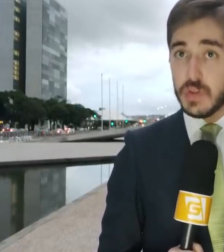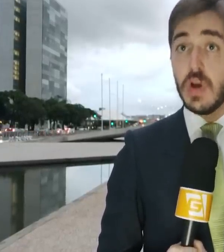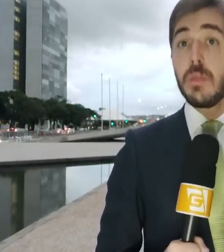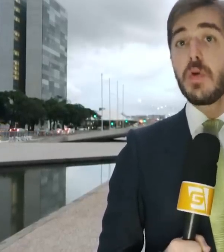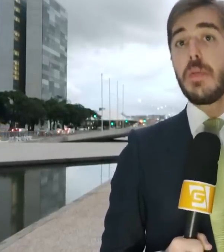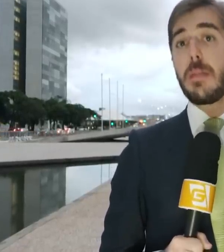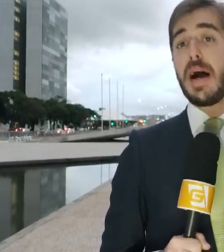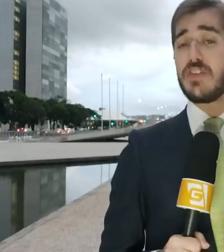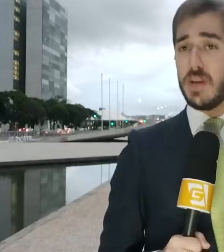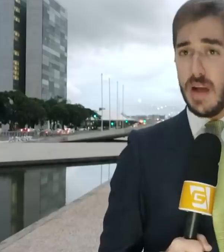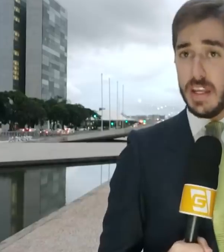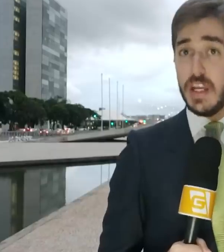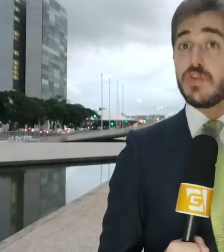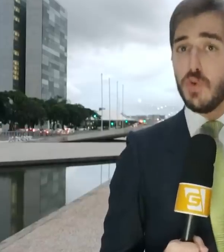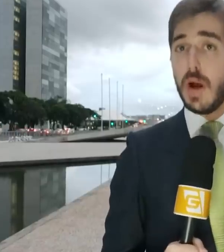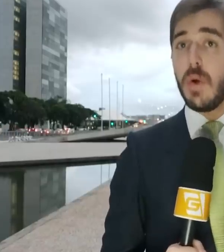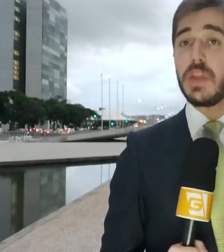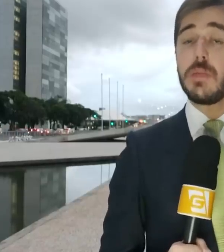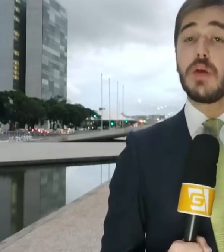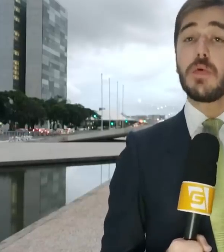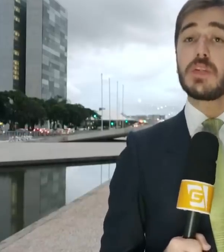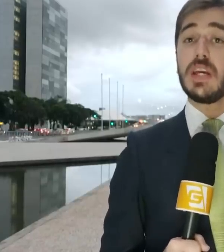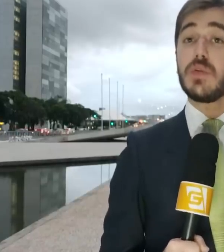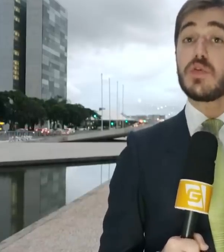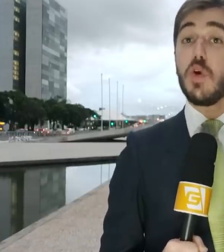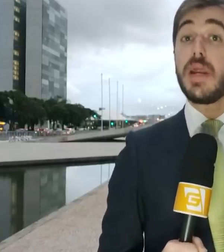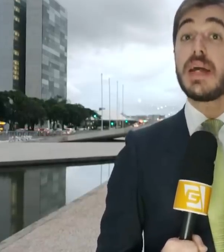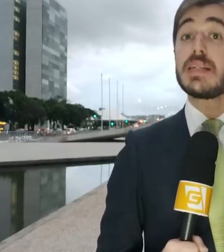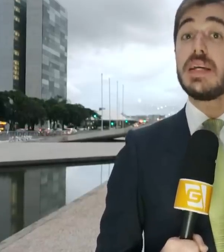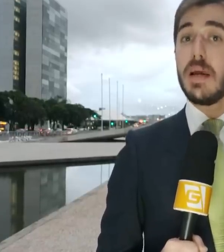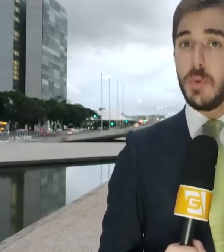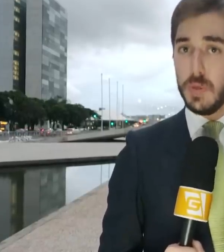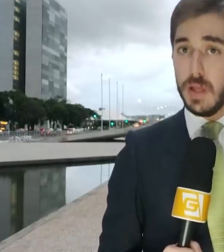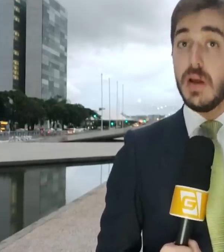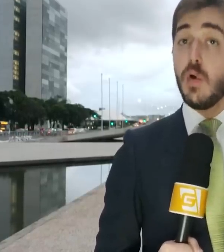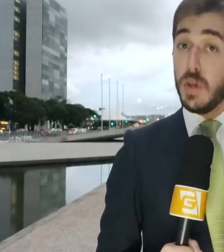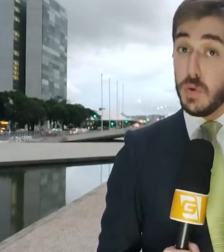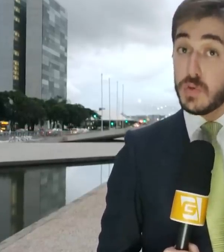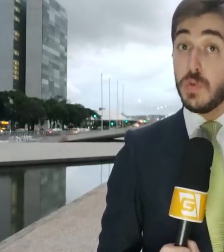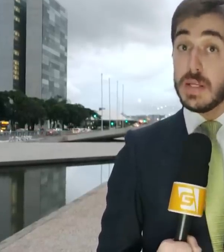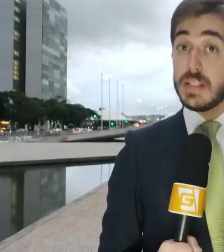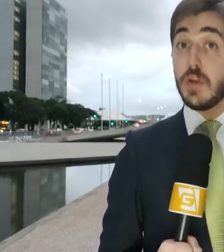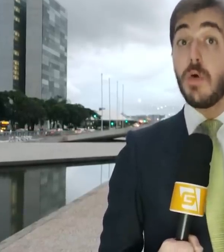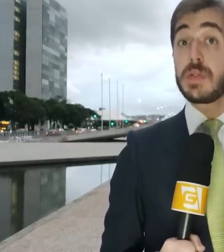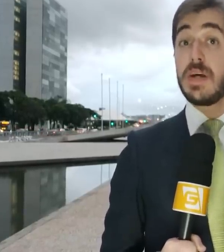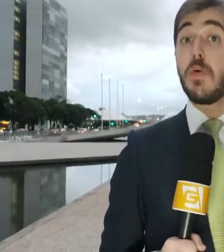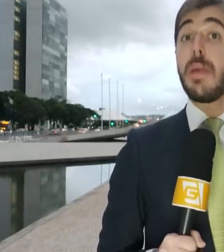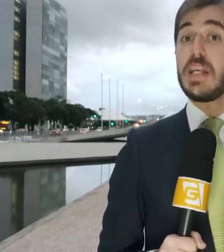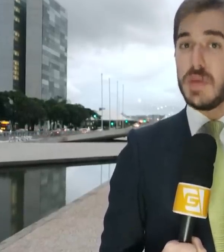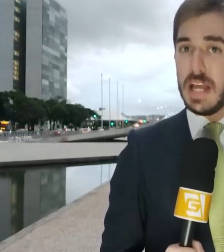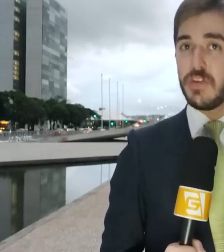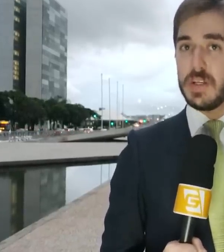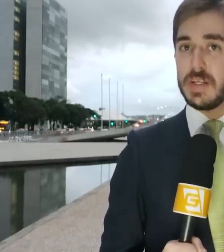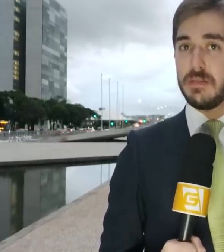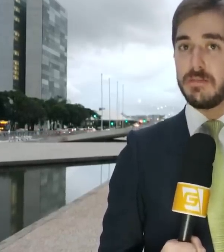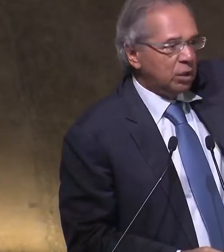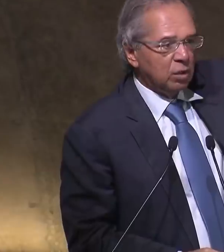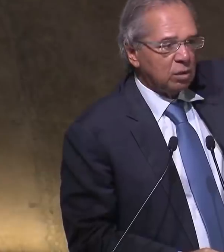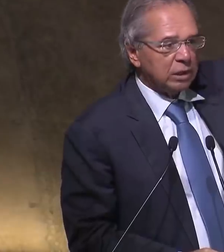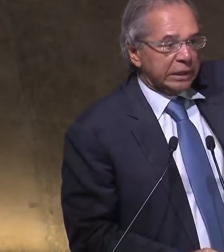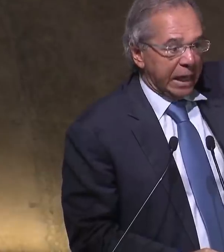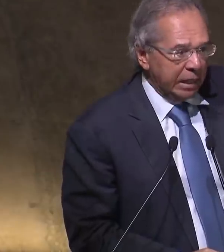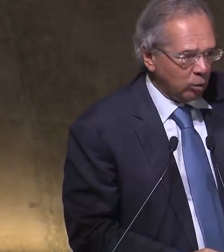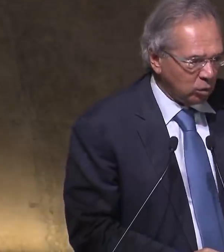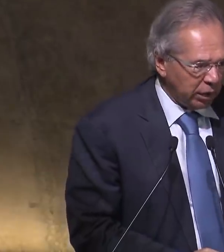dos empregados por uma parte que varia de um a quatro e meio por cento sobre a receita bruta O que costuma ser uma opção mais vantajosa